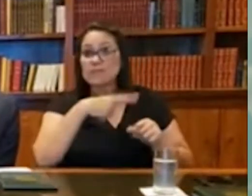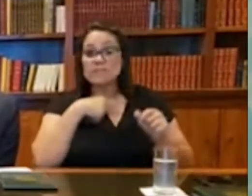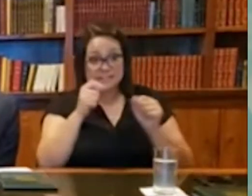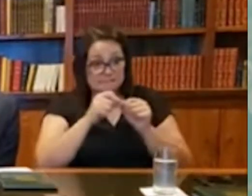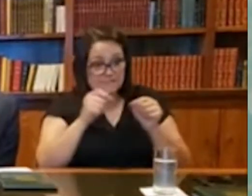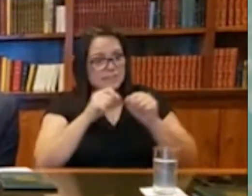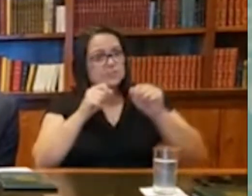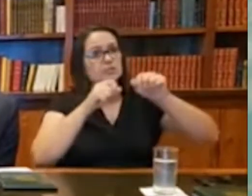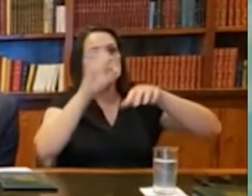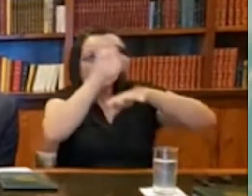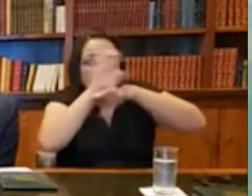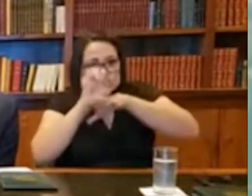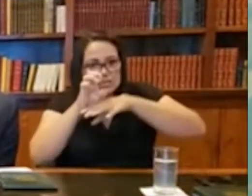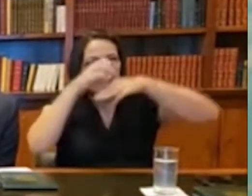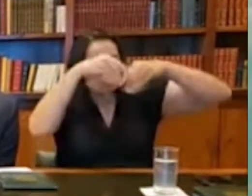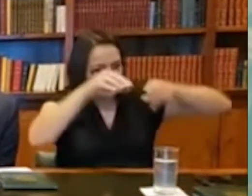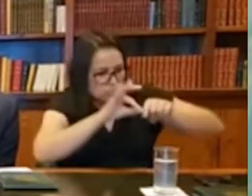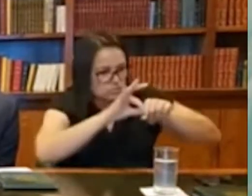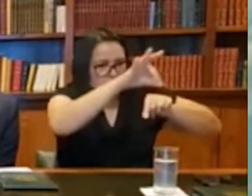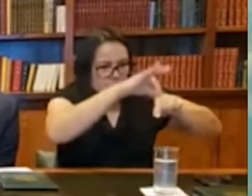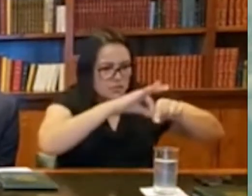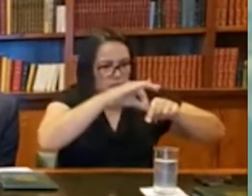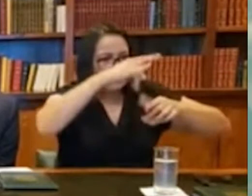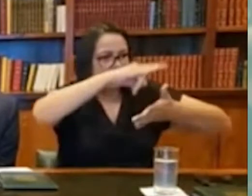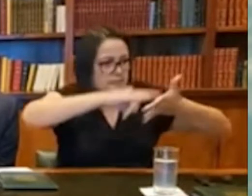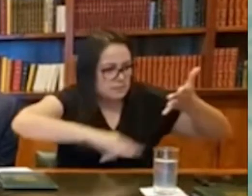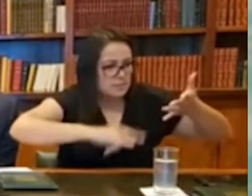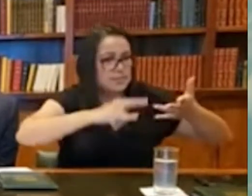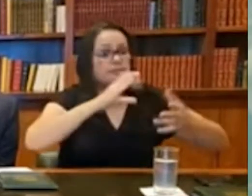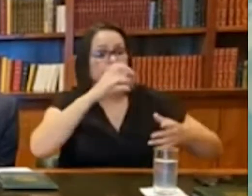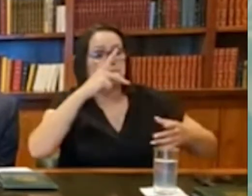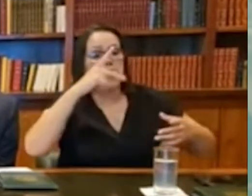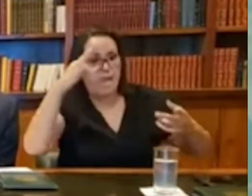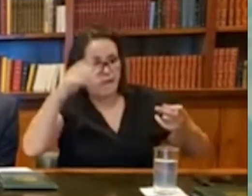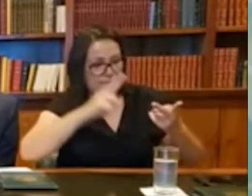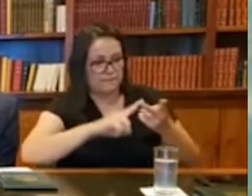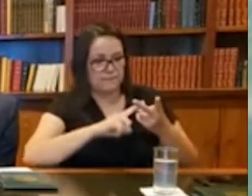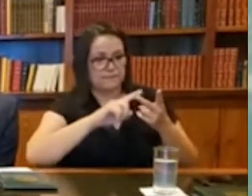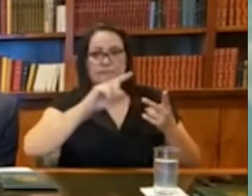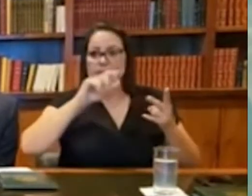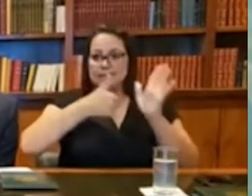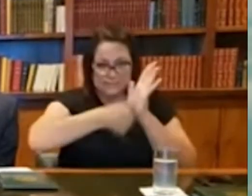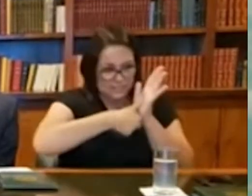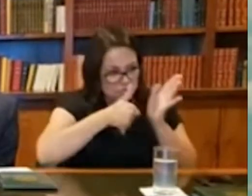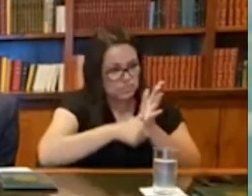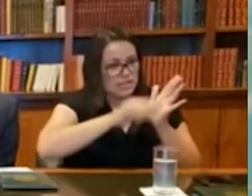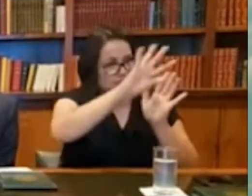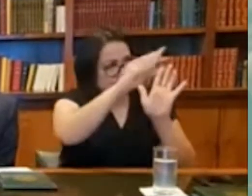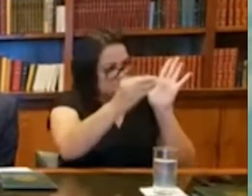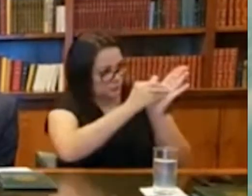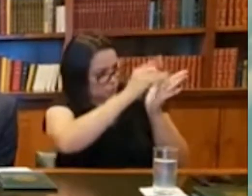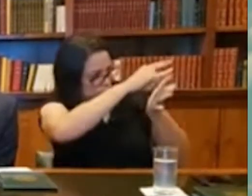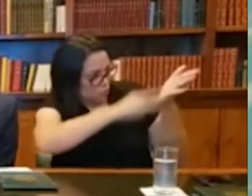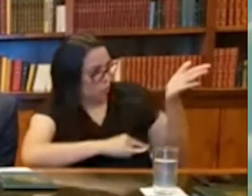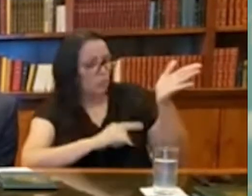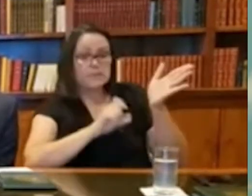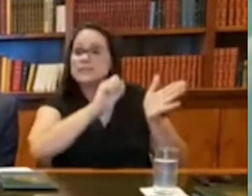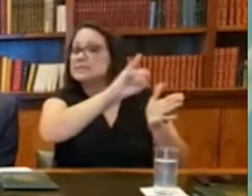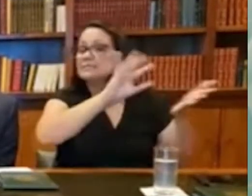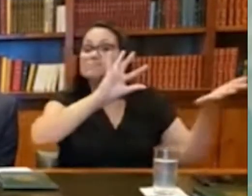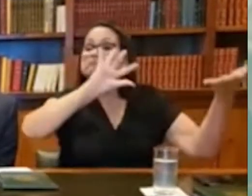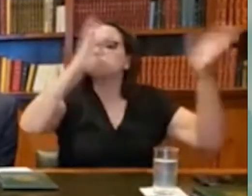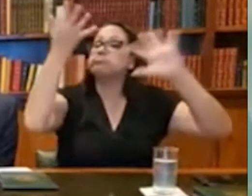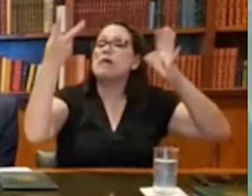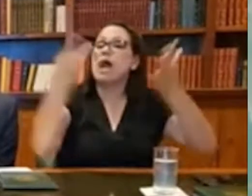regularização fundiária, você dá CPF e RG para aquela propriedade. Para, na eventualidade, quando ocorrer